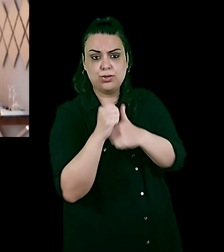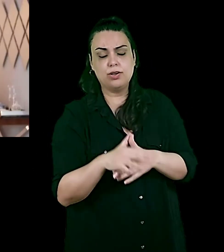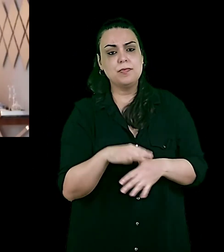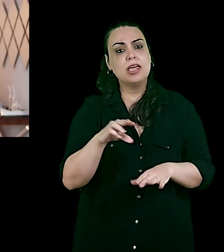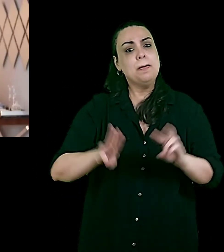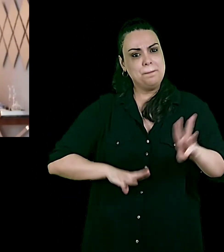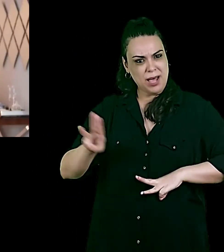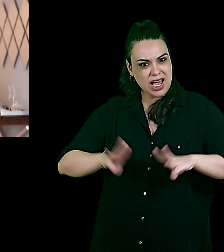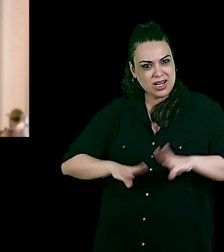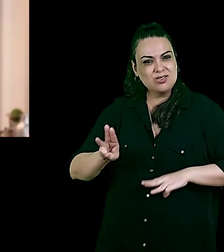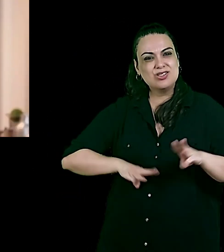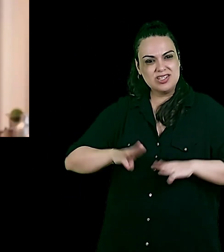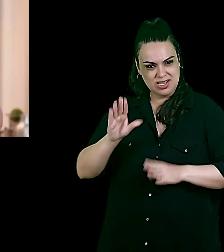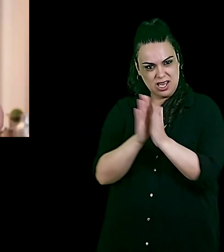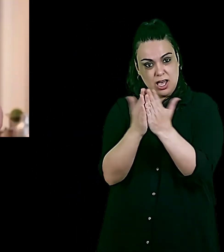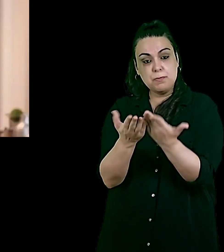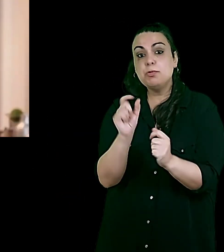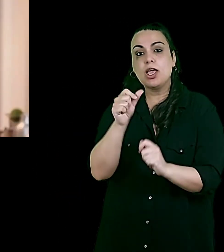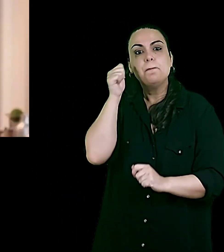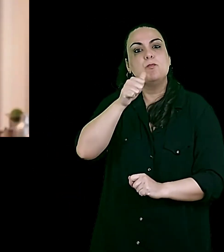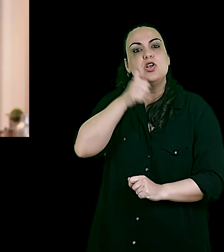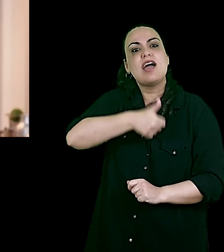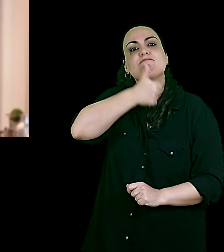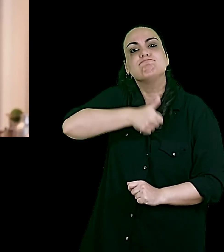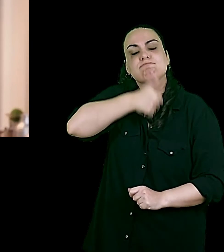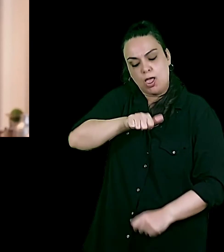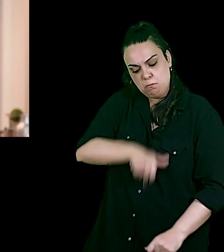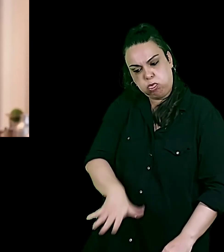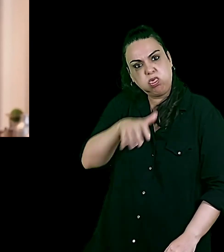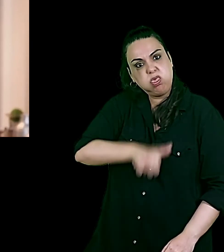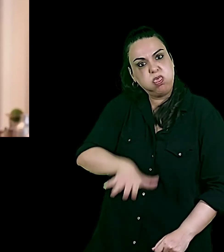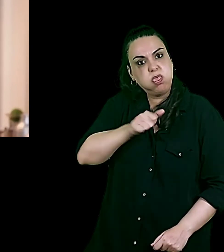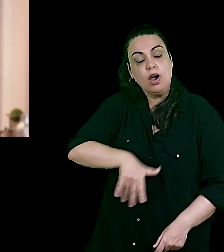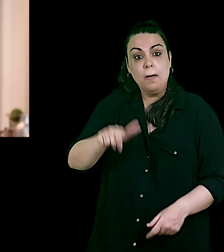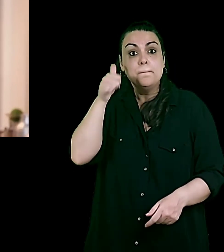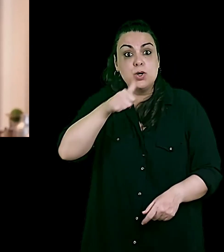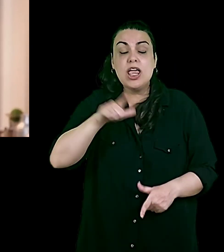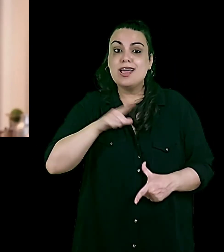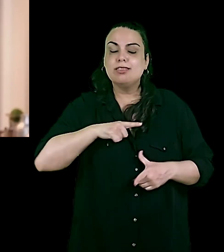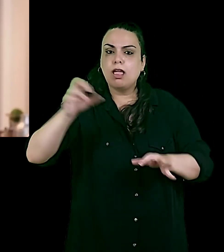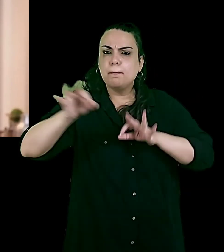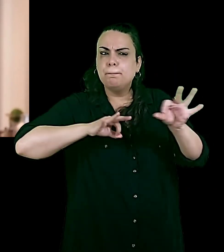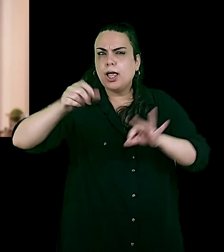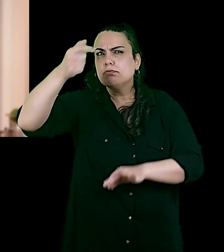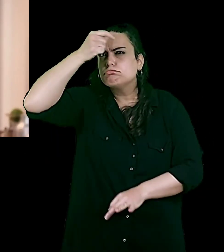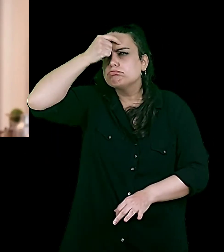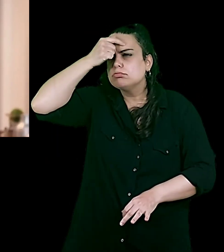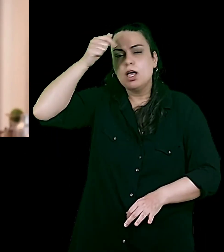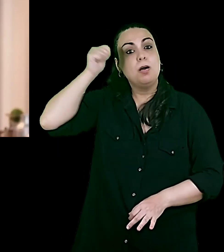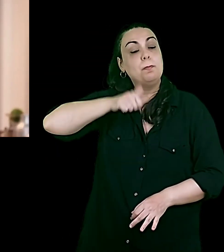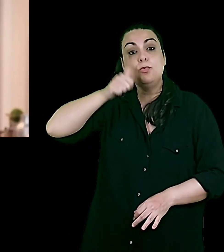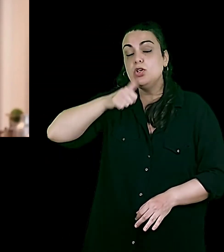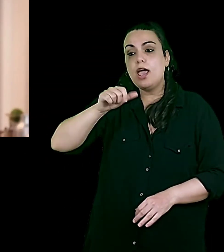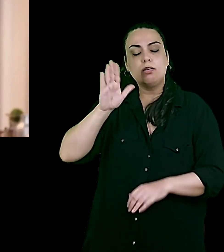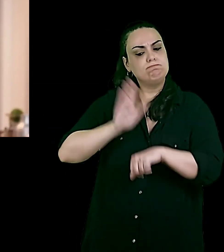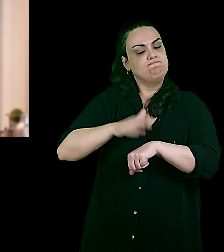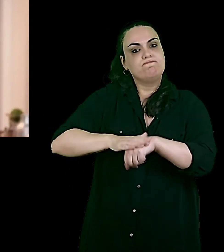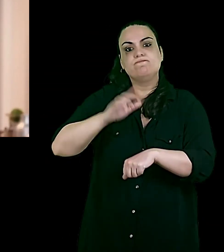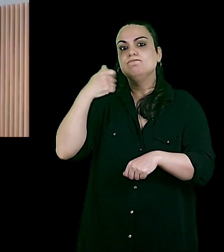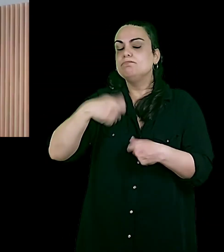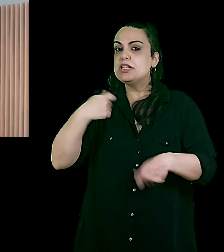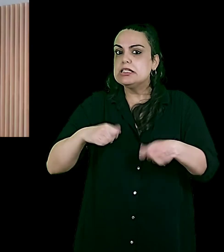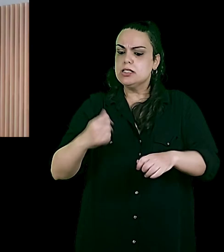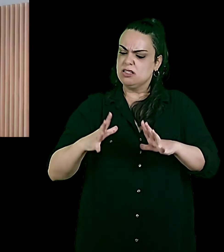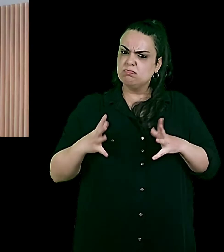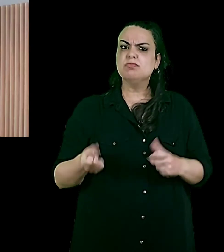5, a mulher do fluxo de sangue. Ela criou um plano viável dentro da cabeça dela. Ela dizia consigo mesma, ela fez algo que só dependia